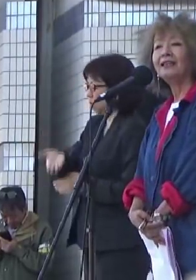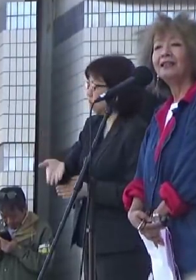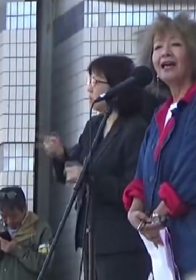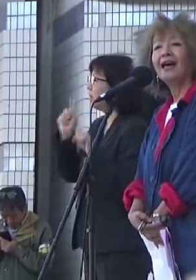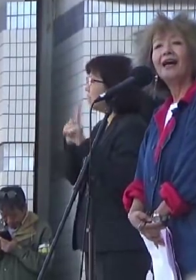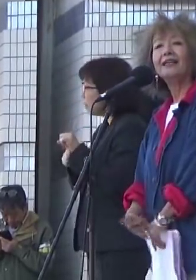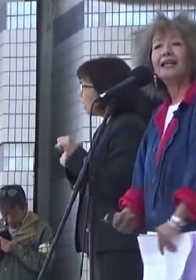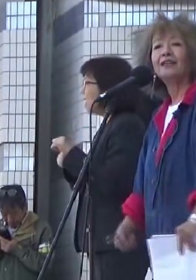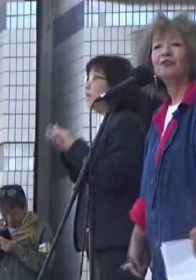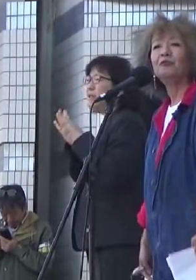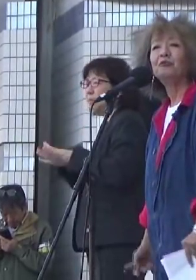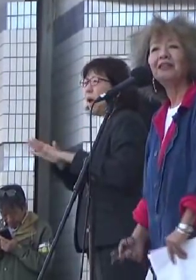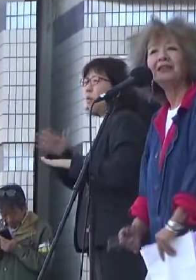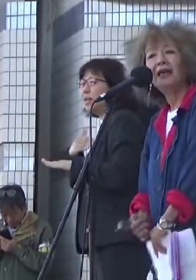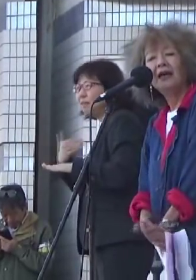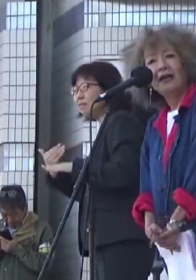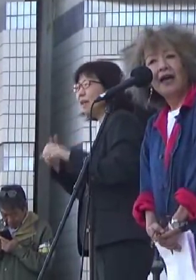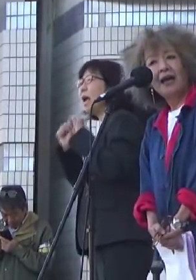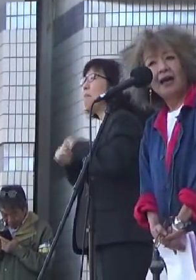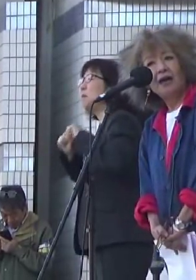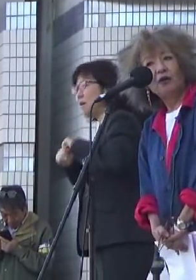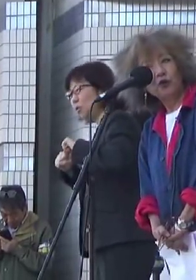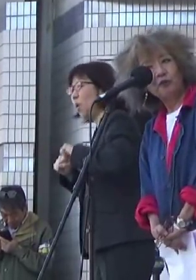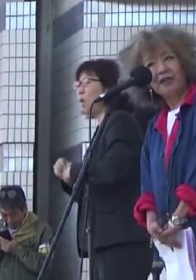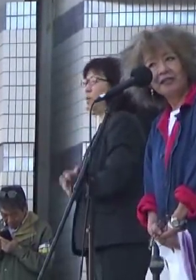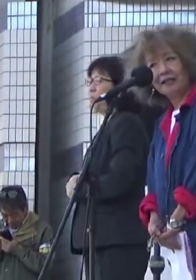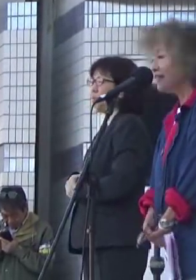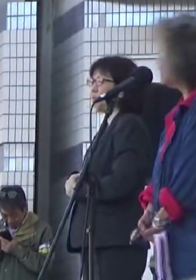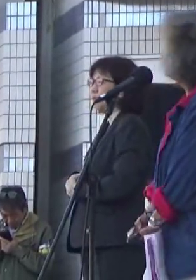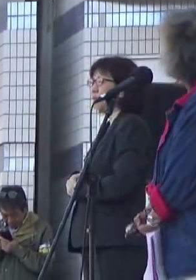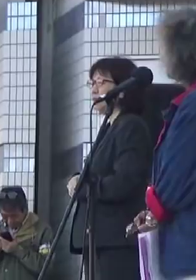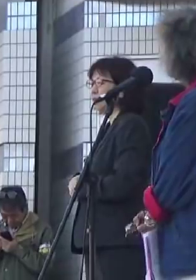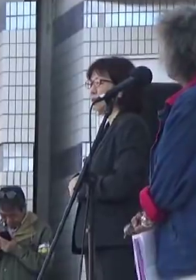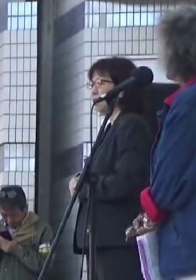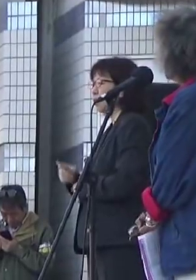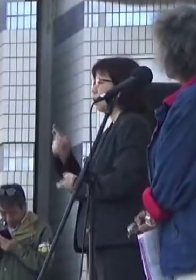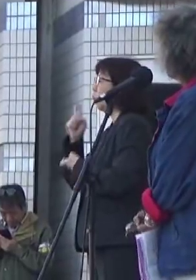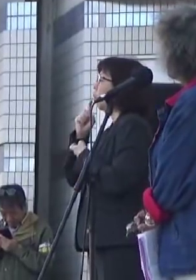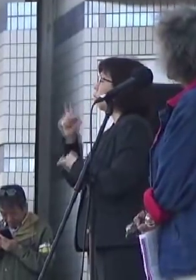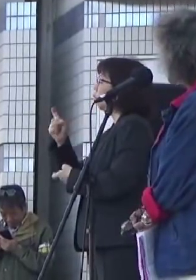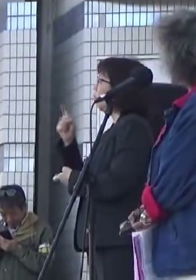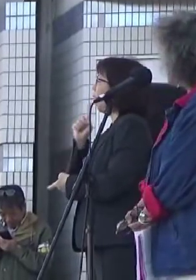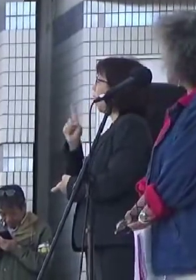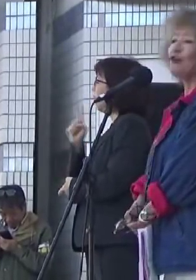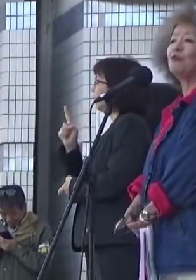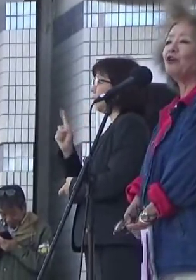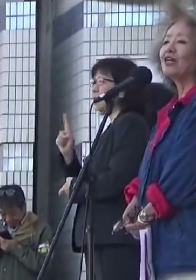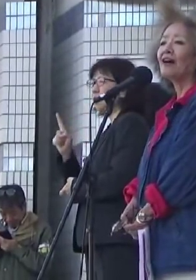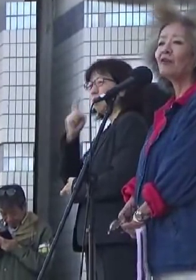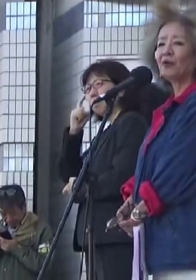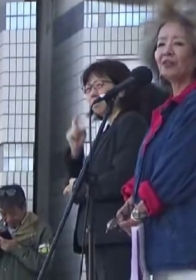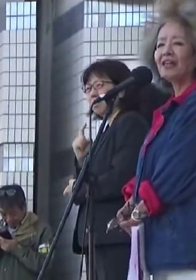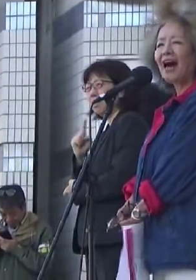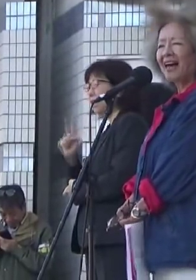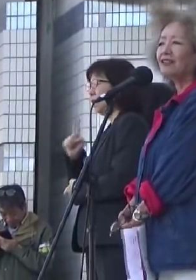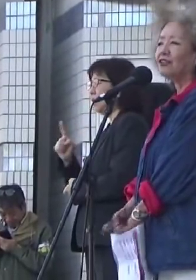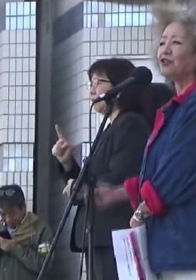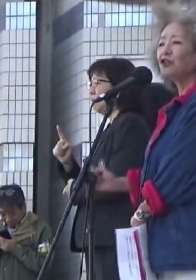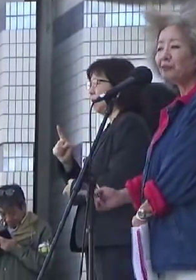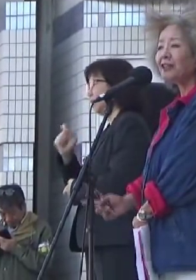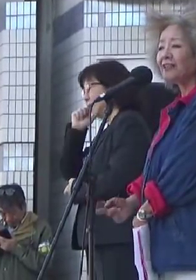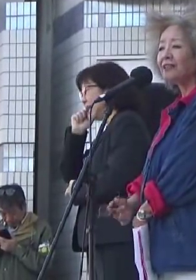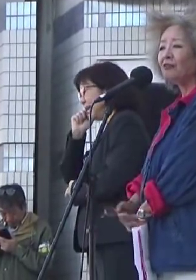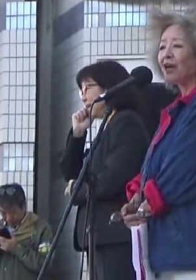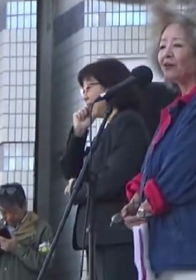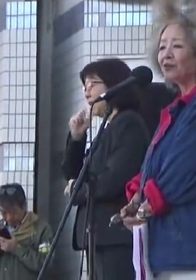く私たちでありたいと思います。言葉って何だと思う？言葉にならない思いがここにあ